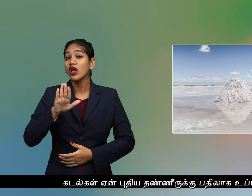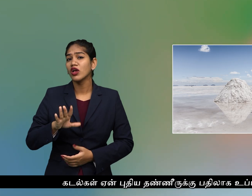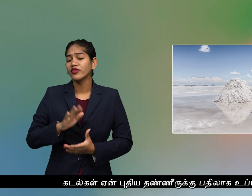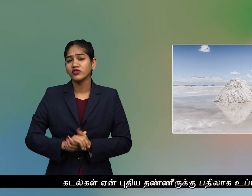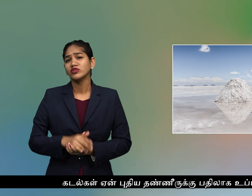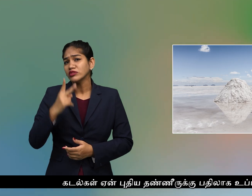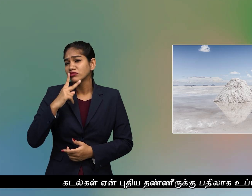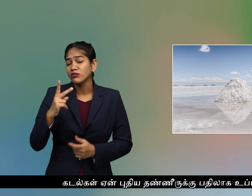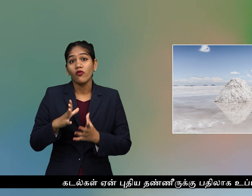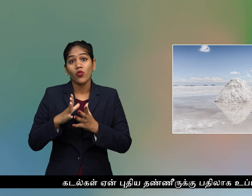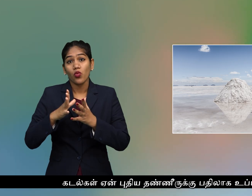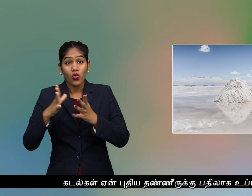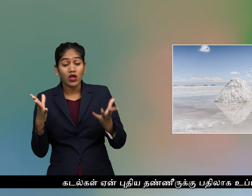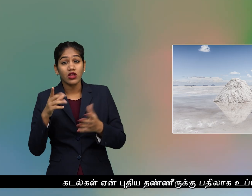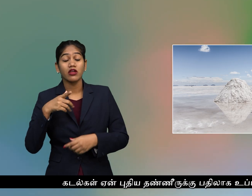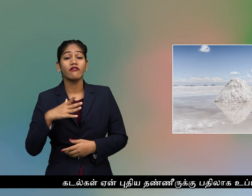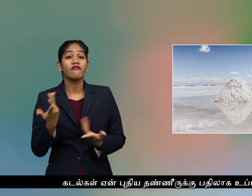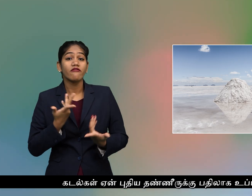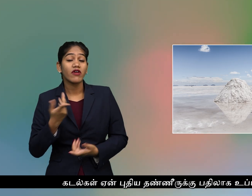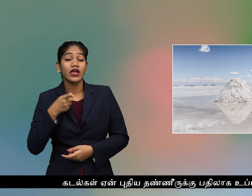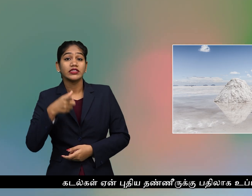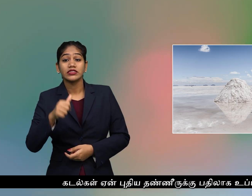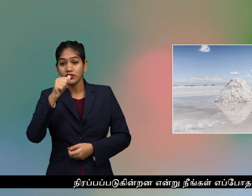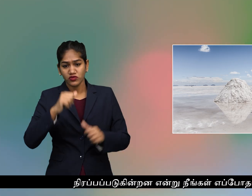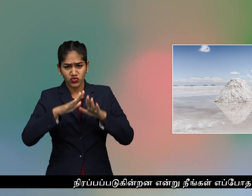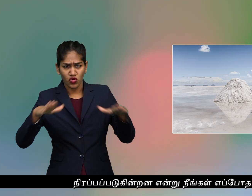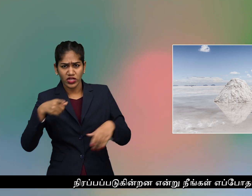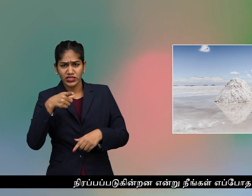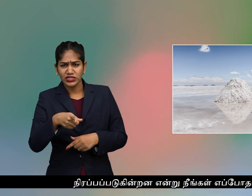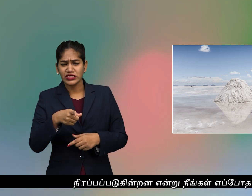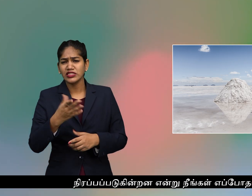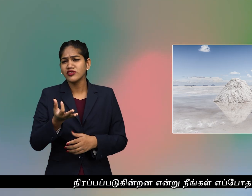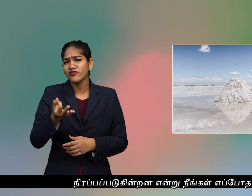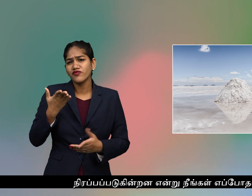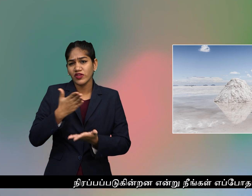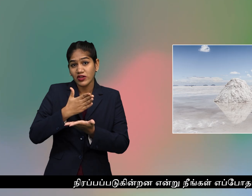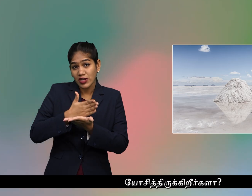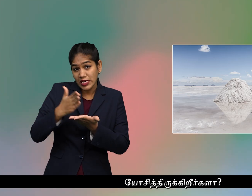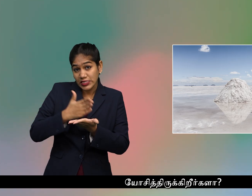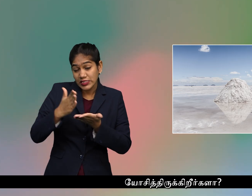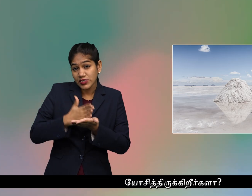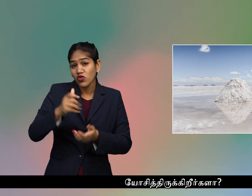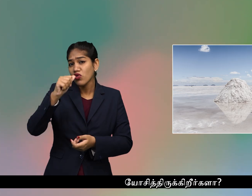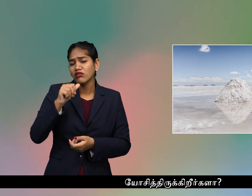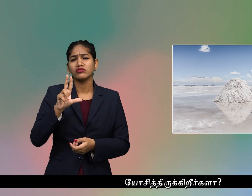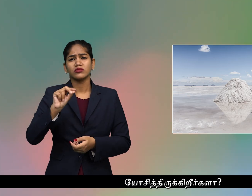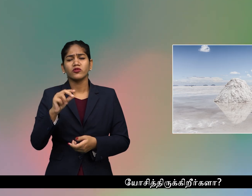கடல்கள் ஏன் புதிய தண்ணீருக்கு பதிலாக உப்பு நீரில் நிரப்பப்படுகின்றன என்று நீங்கள் எப்போதாவது யோசித்திருக்கிறீர்களா?